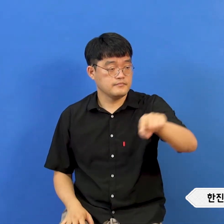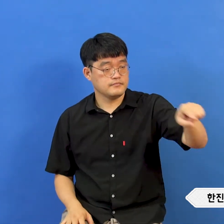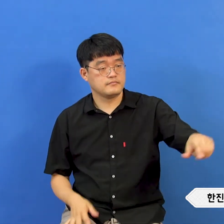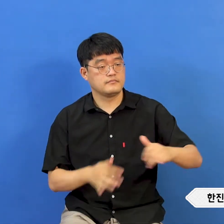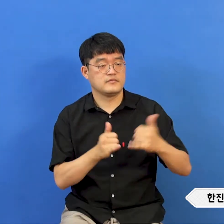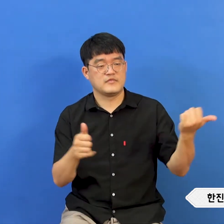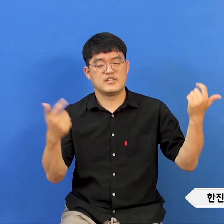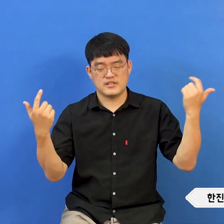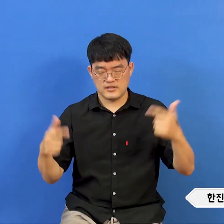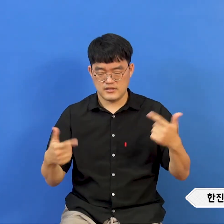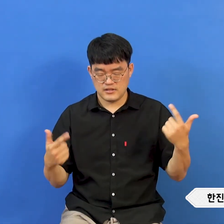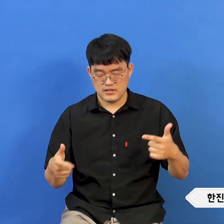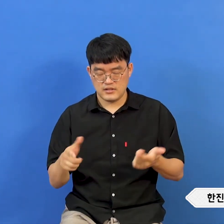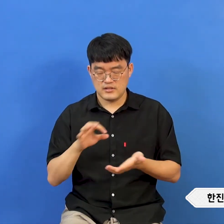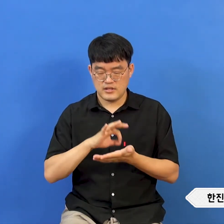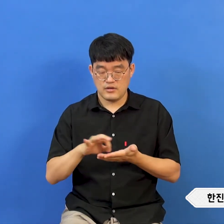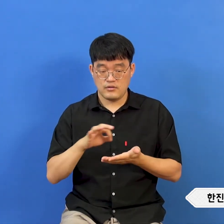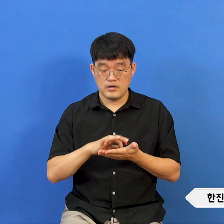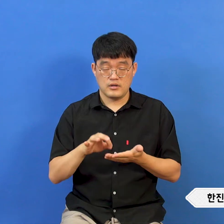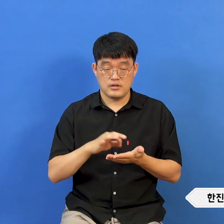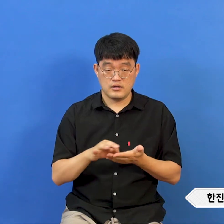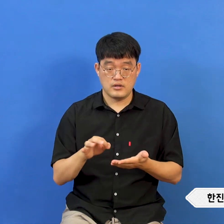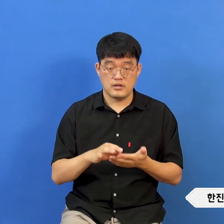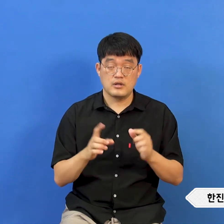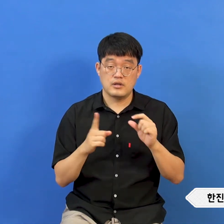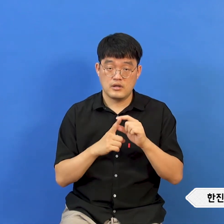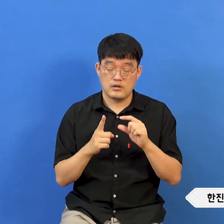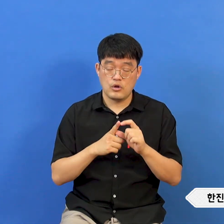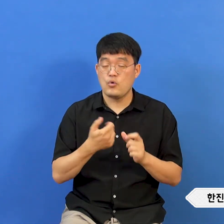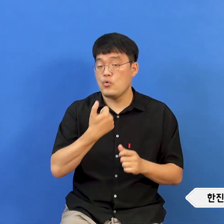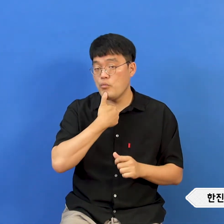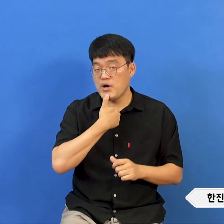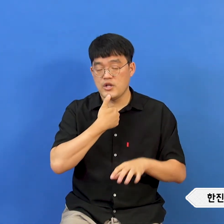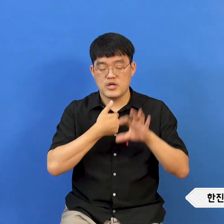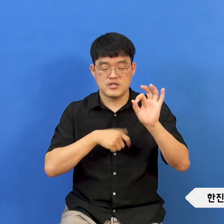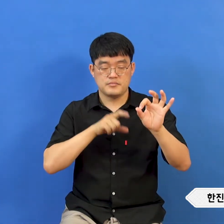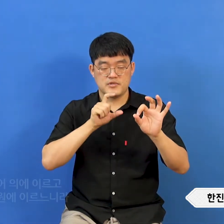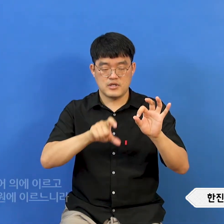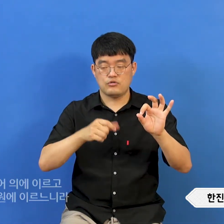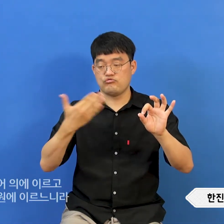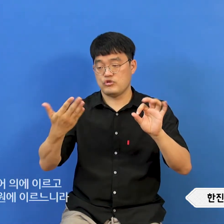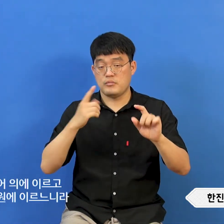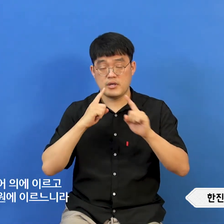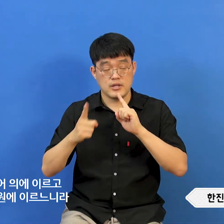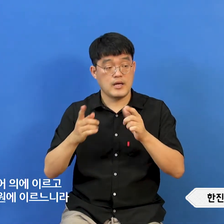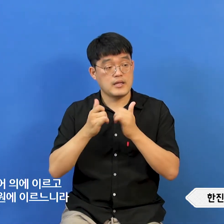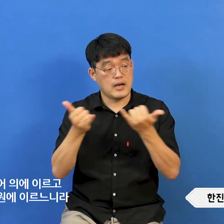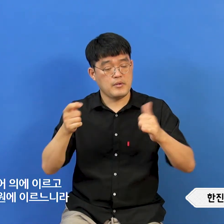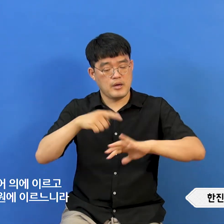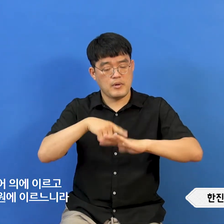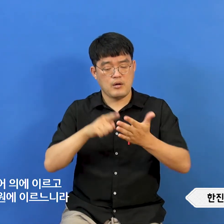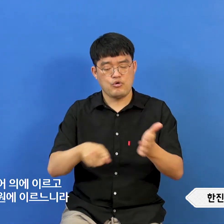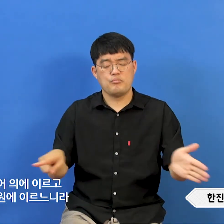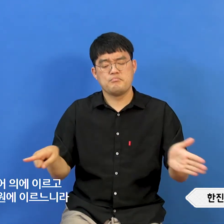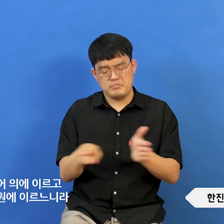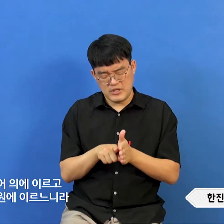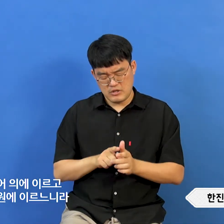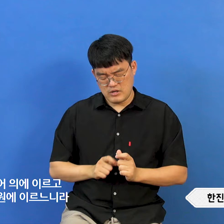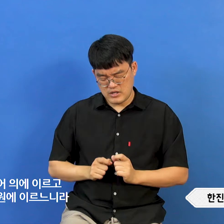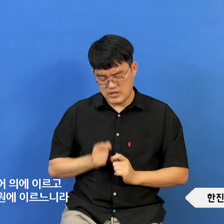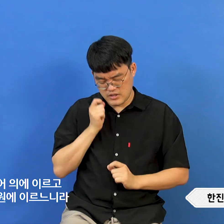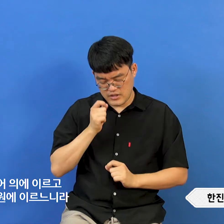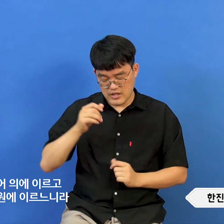늘 사용하는 성경 구절이 로마서 10장 10절입니다. 사람이 마음으로 믿어 의에 이르고